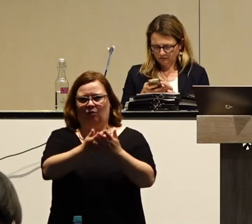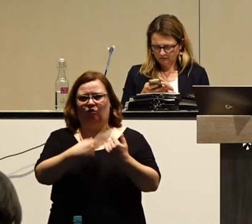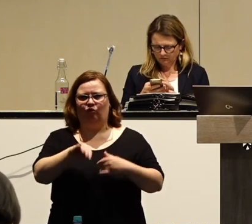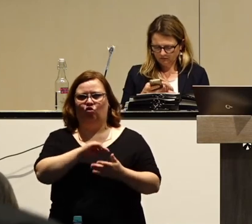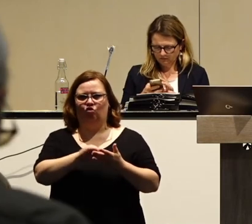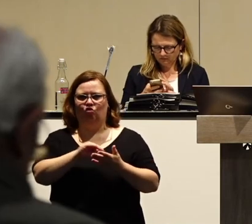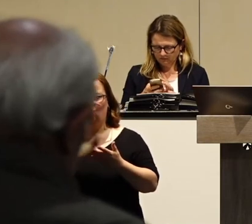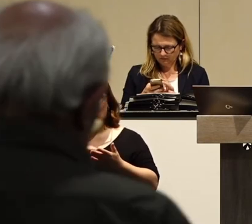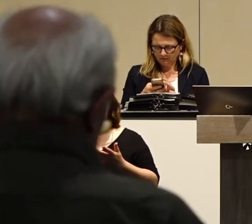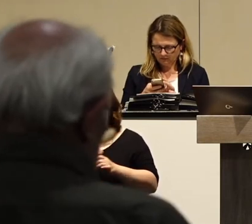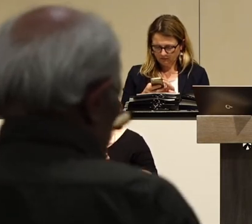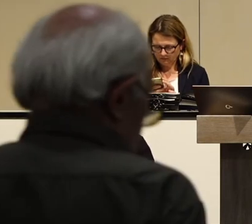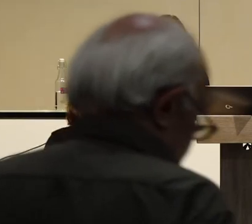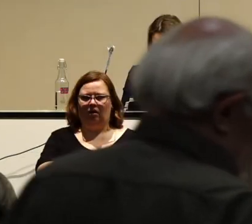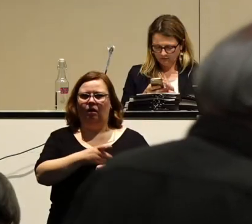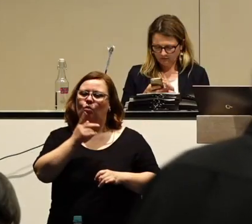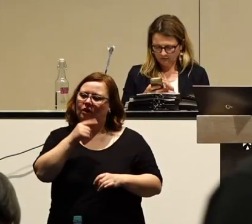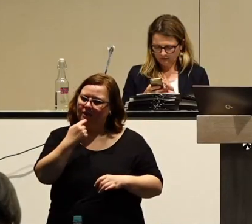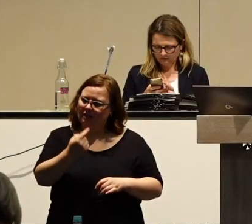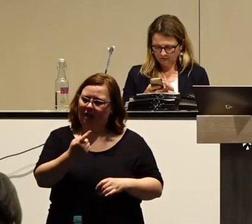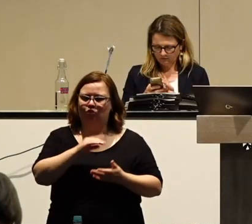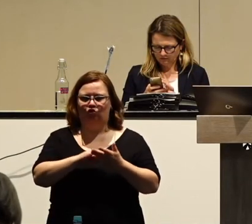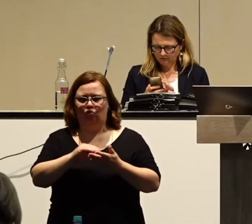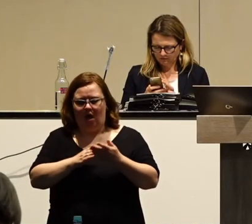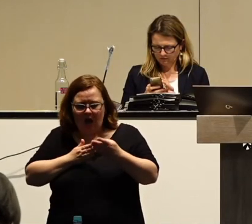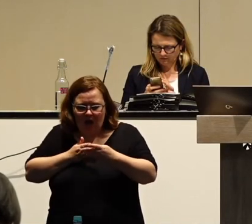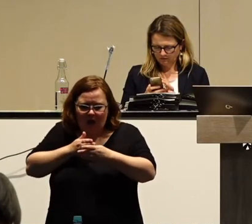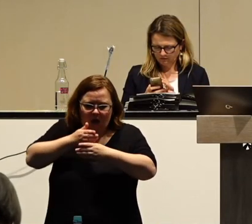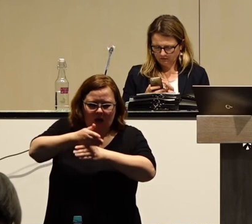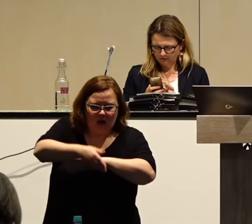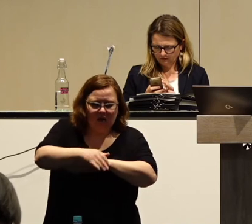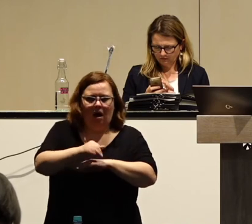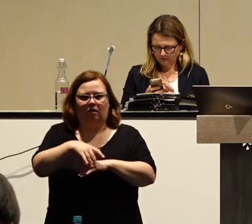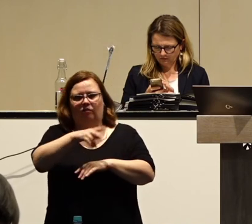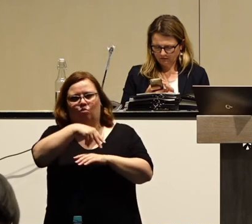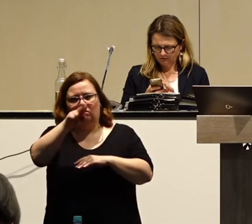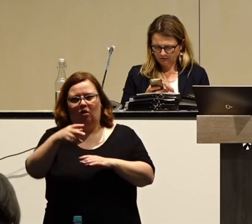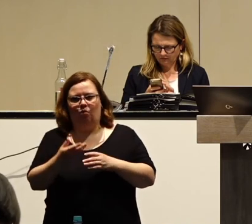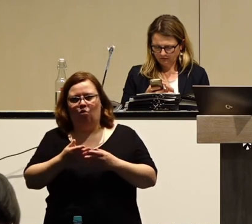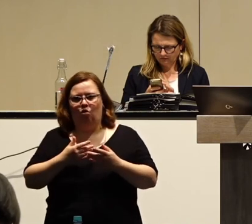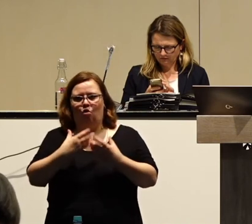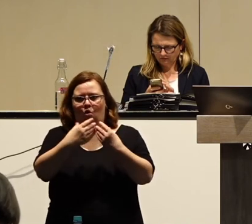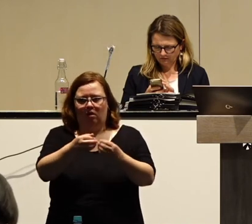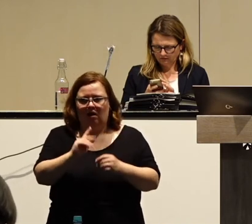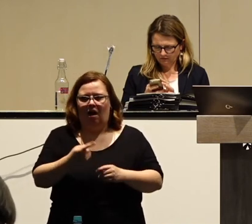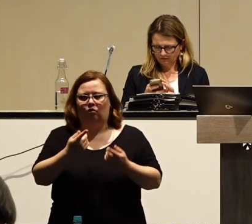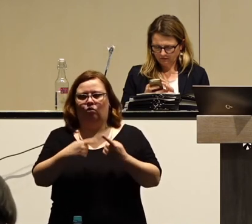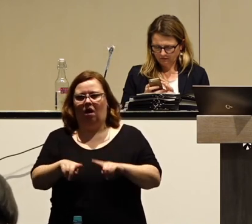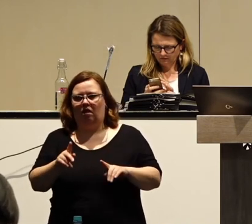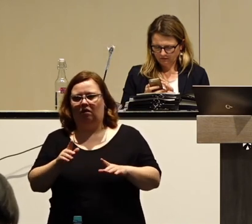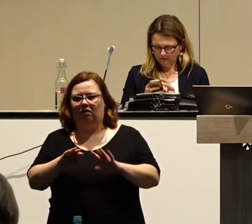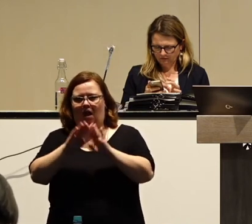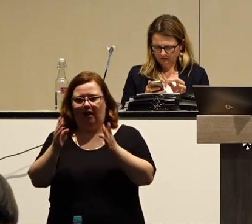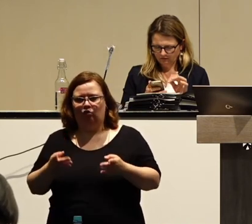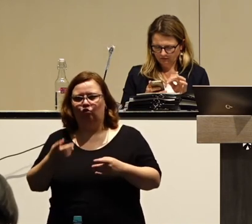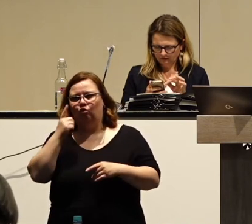Schulen machen können, können sie sich in die Schulen zum Beispiel Leute aus den Museen holen oder aus anderen